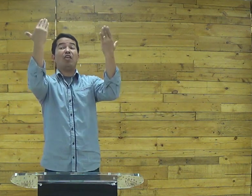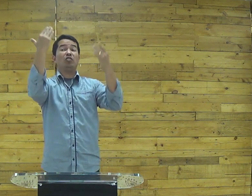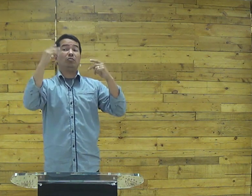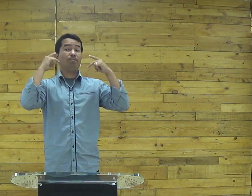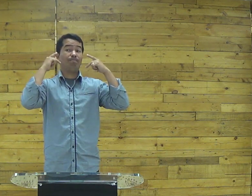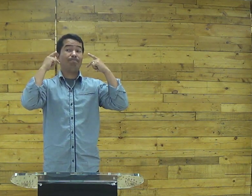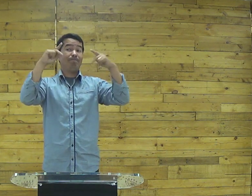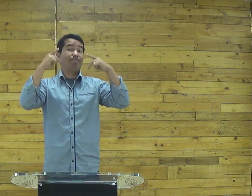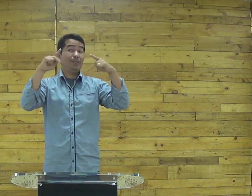diz: